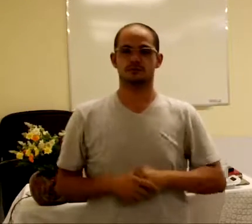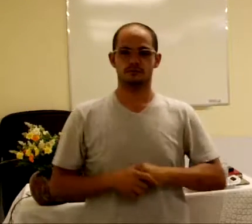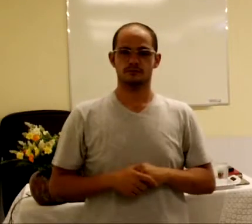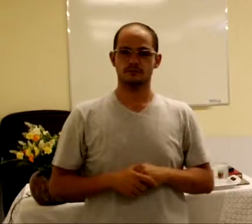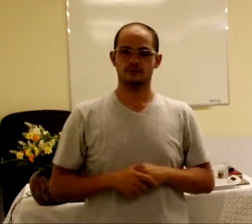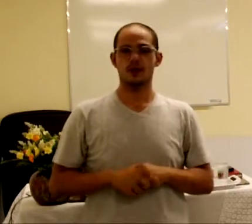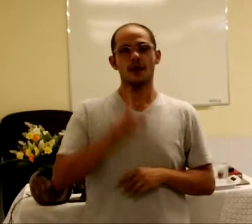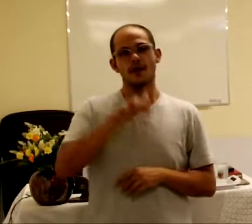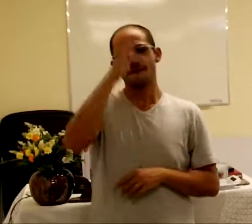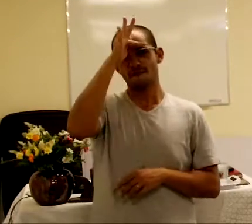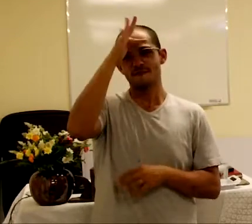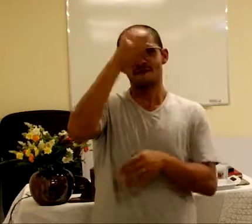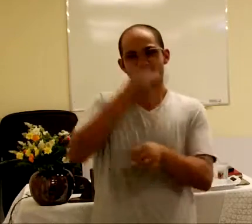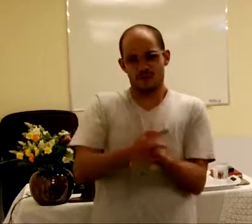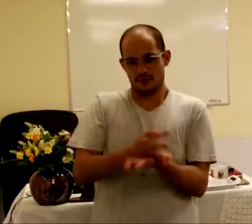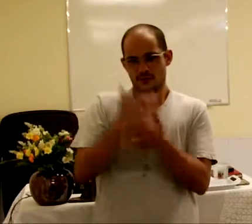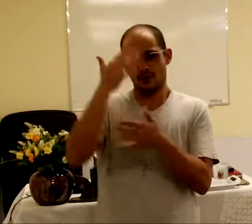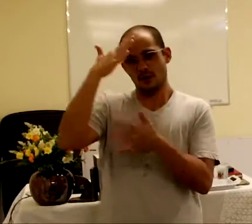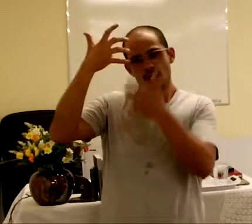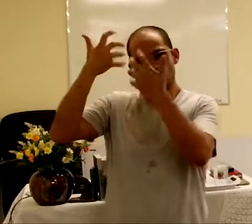Fé raciocinada.